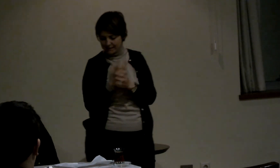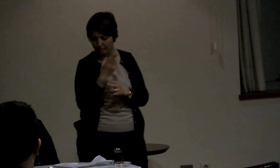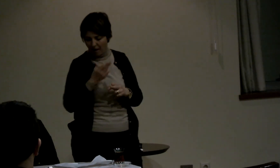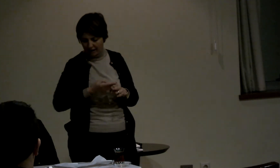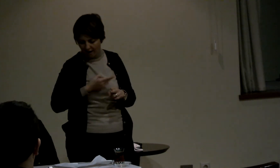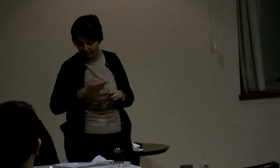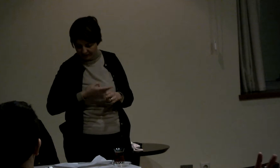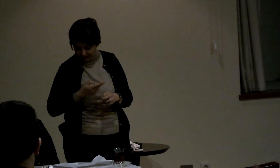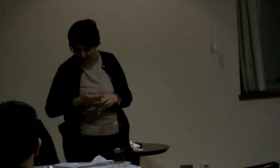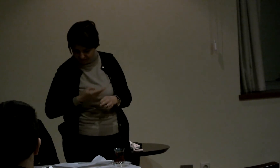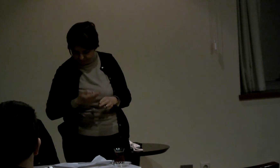Sabah kahvaltısı.